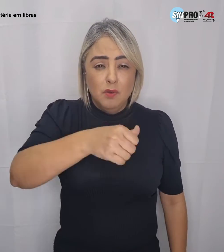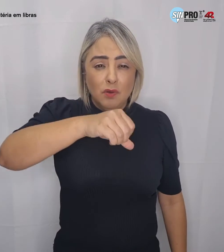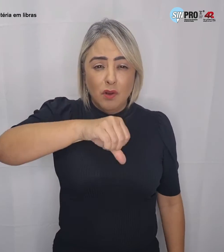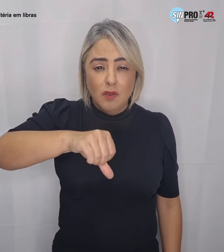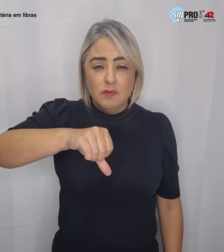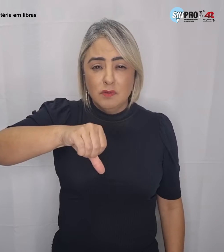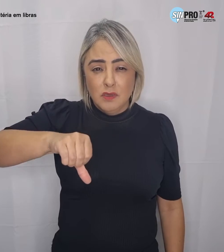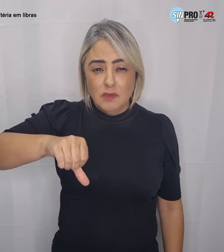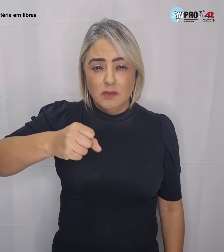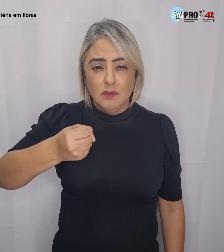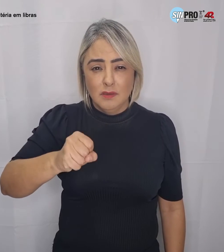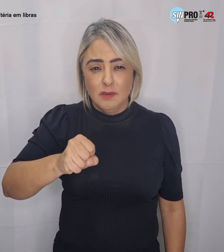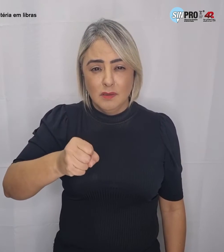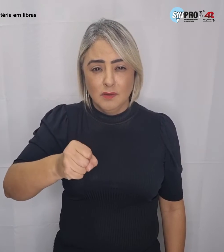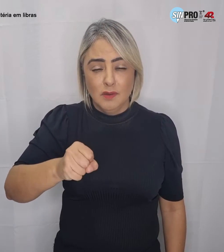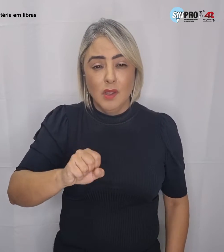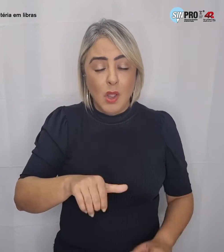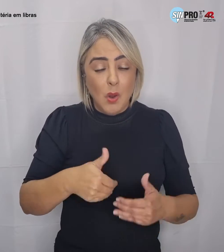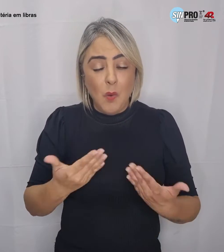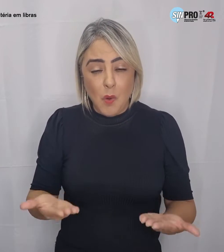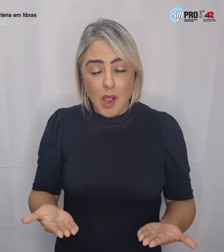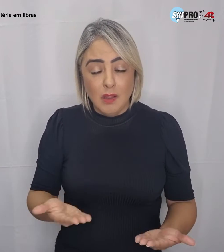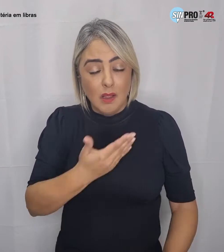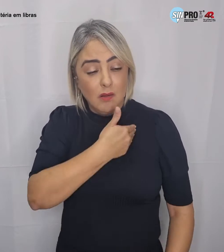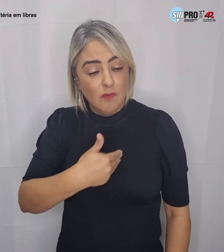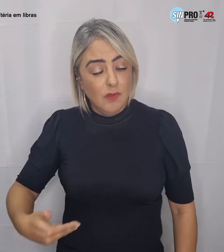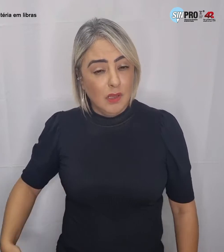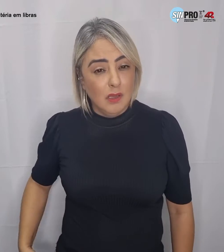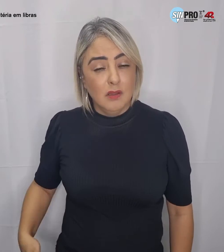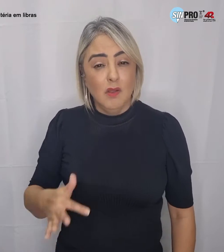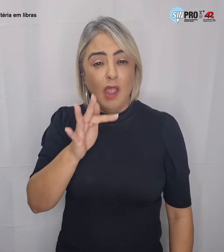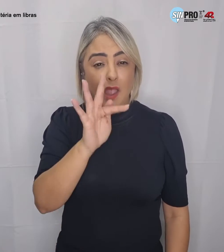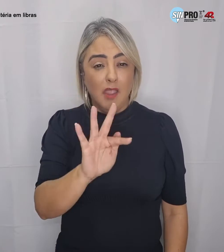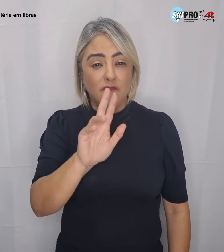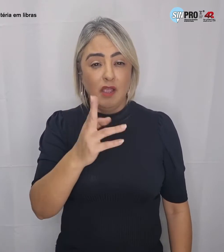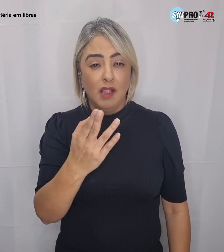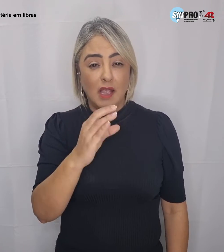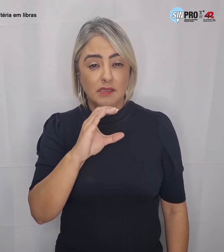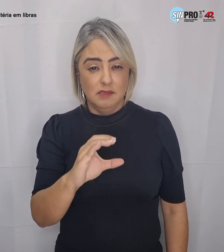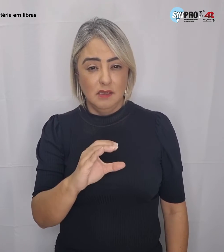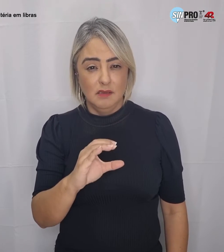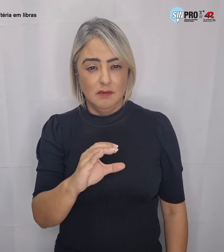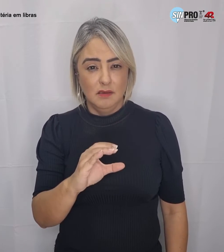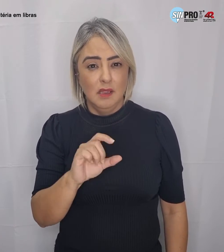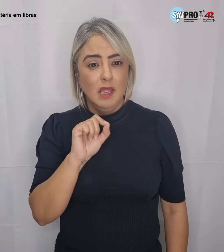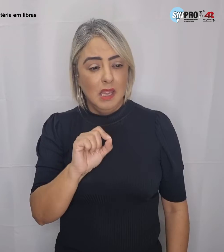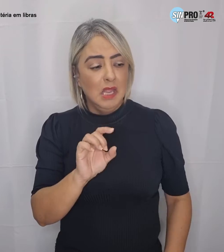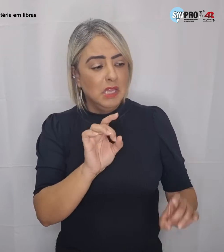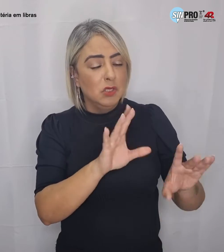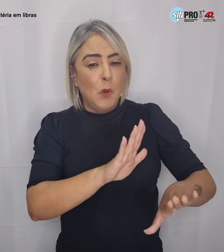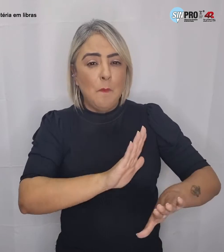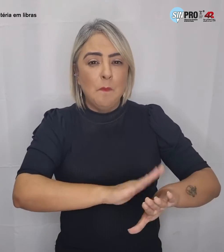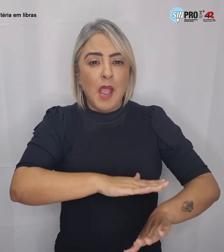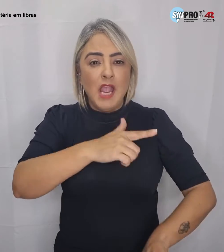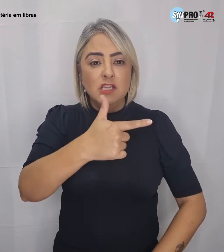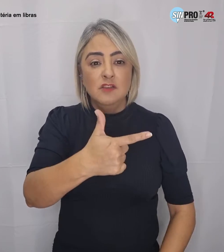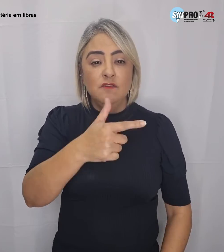1998, quando era governado por Fernando Henrique Cardoso, que deixou mais de